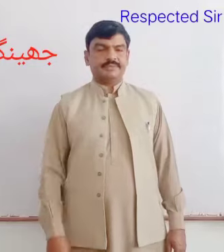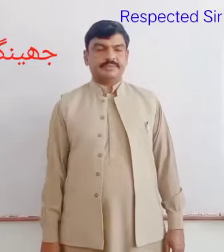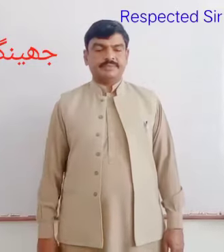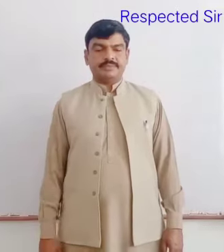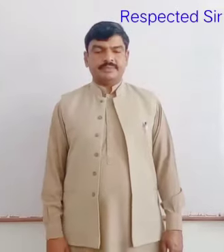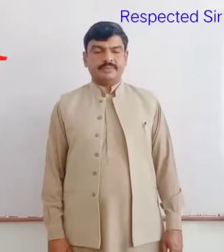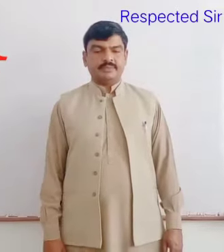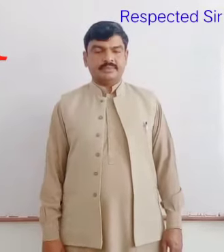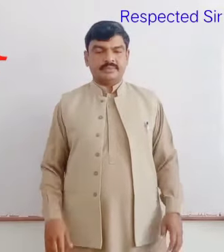चकोर,